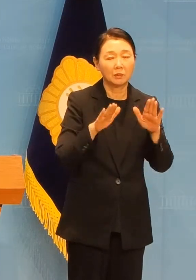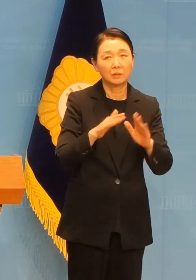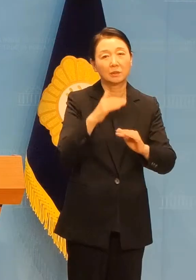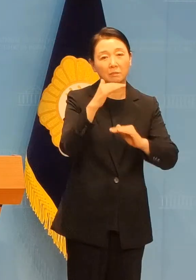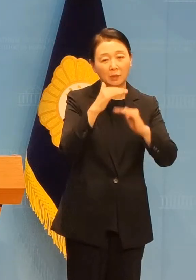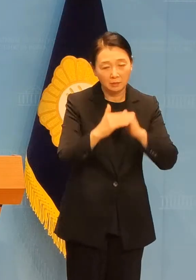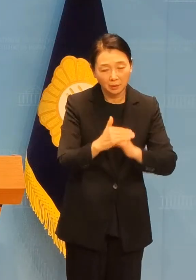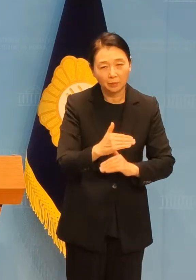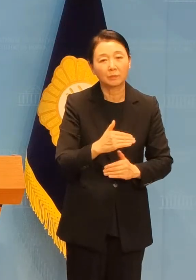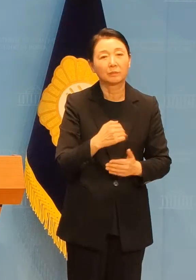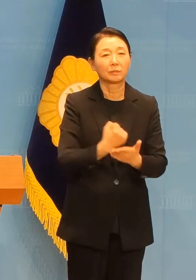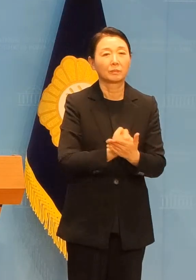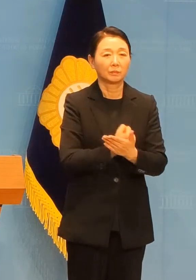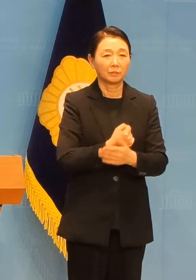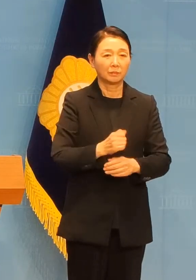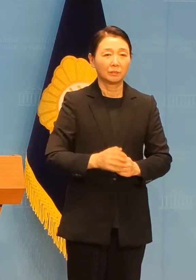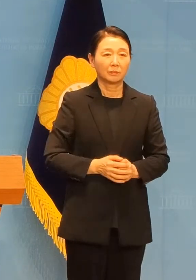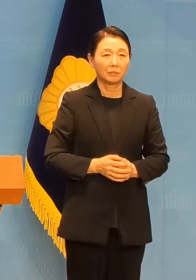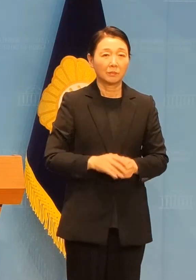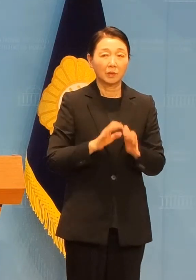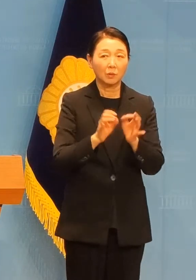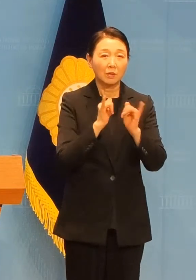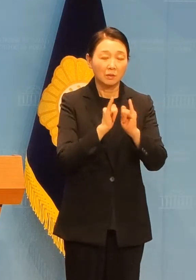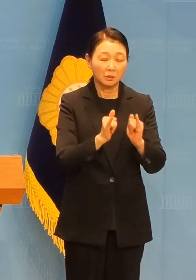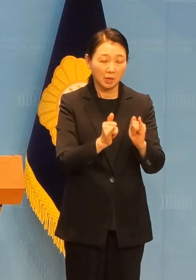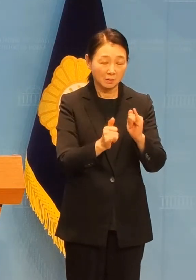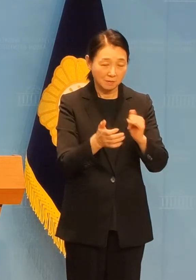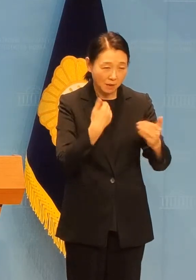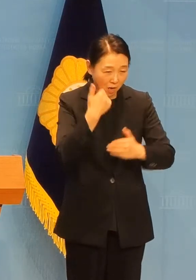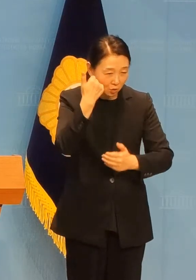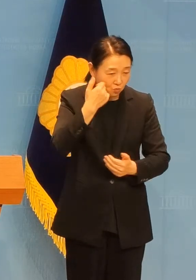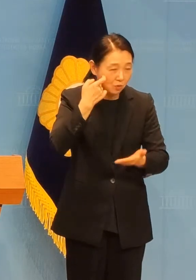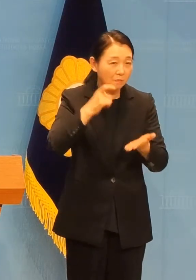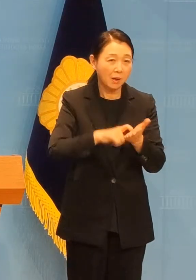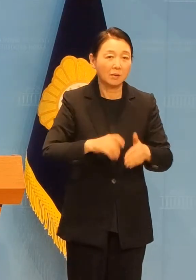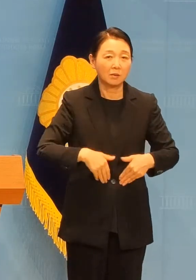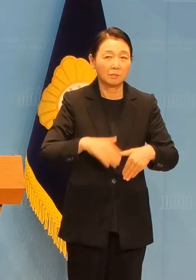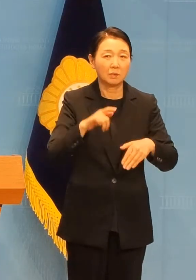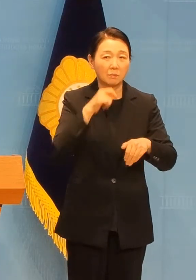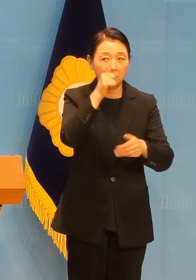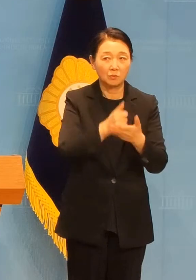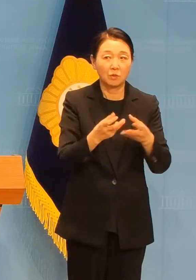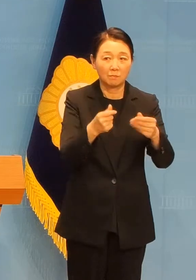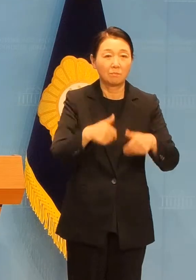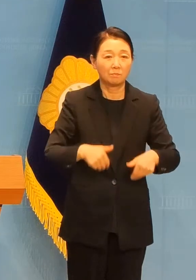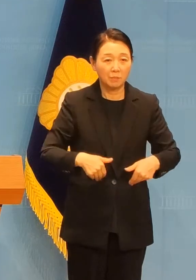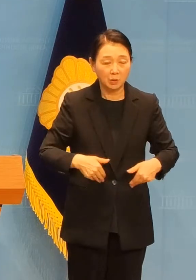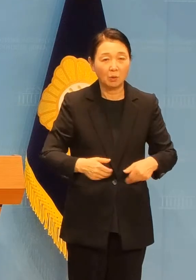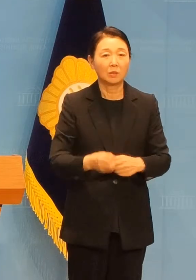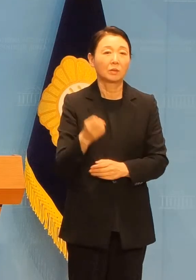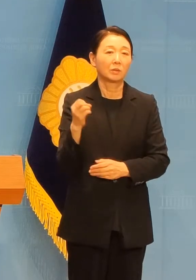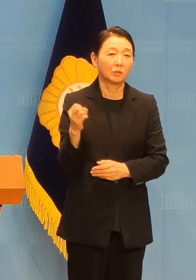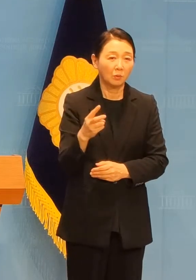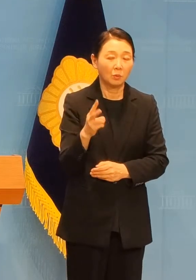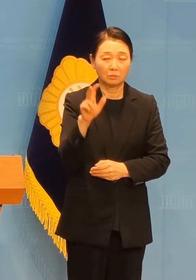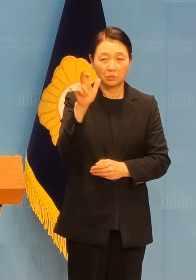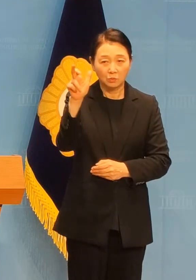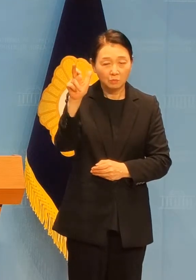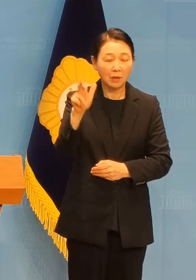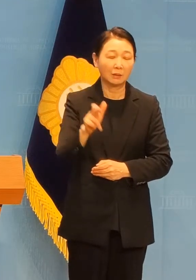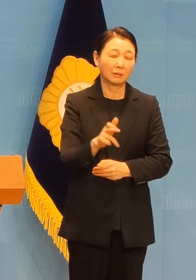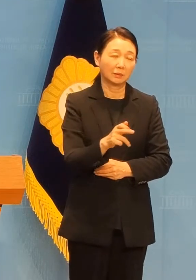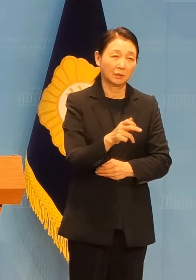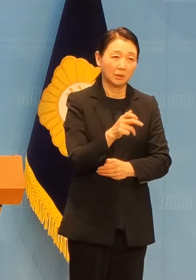사실이 참담합니다. 관련자들을 밝혀내 반드시 일벌백계해야 합니다. 나아가 쿠팡과